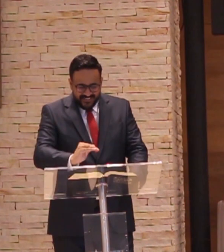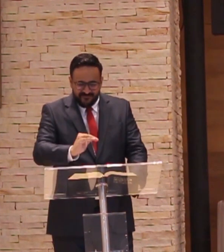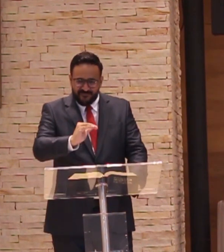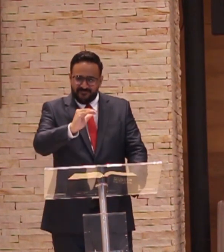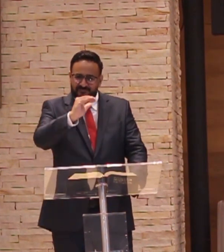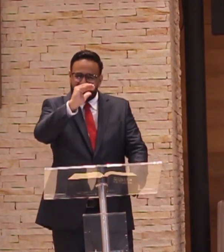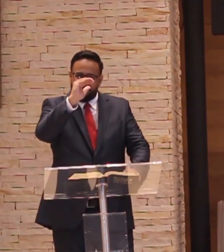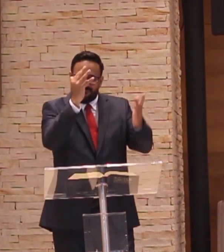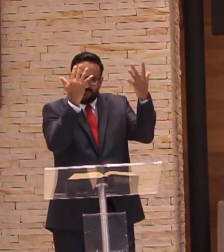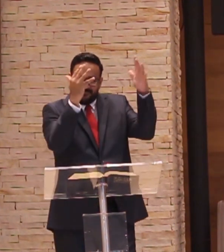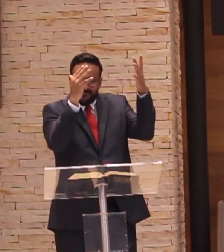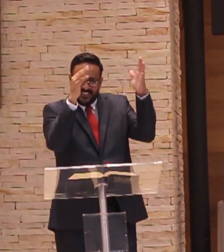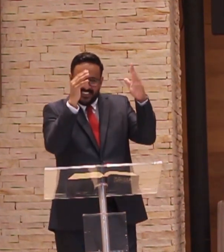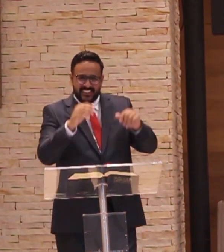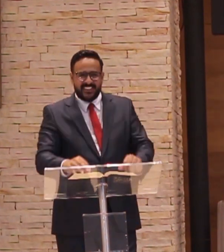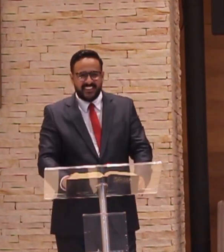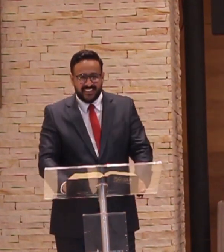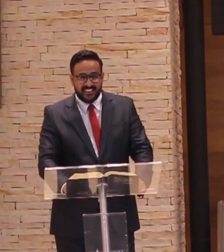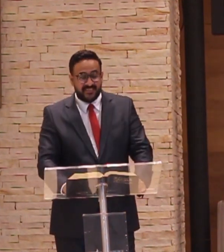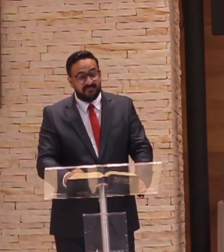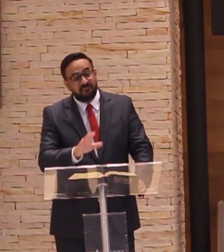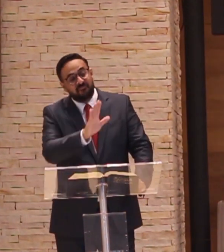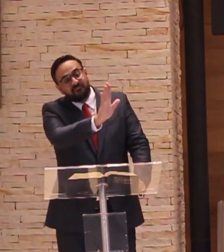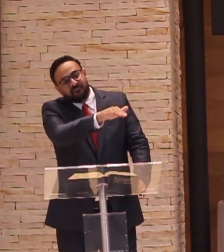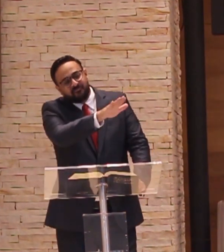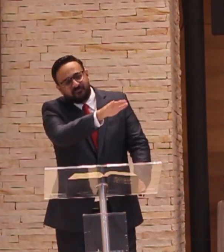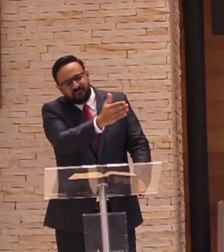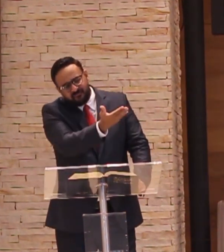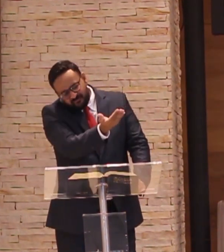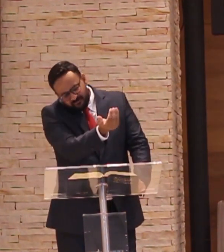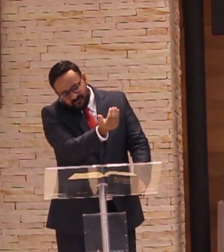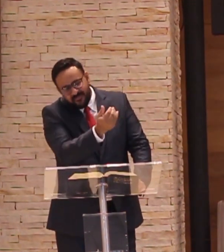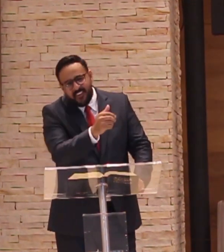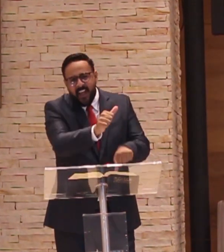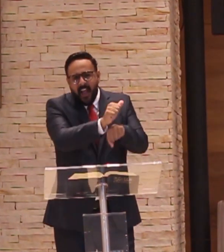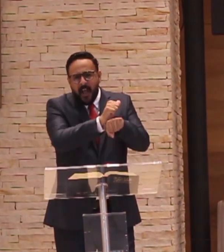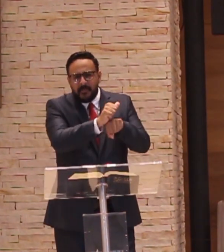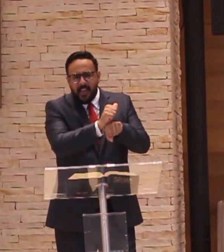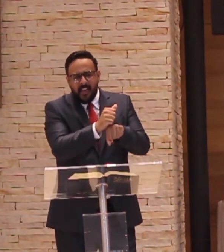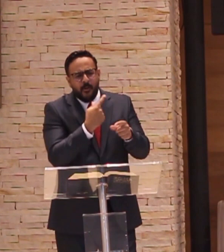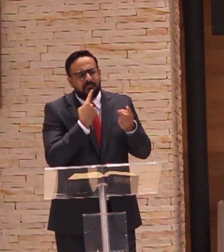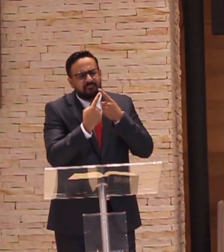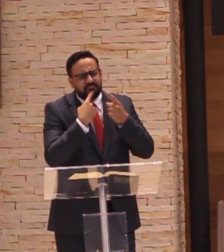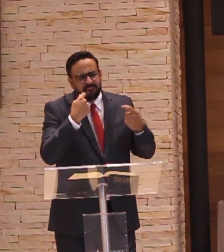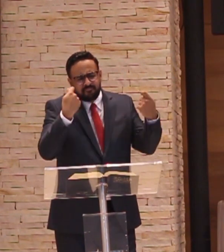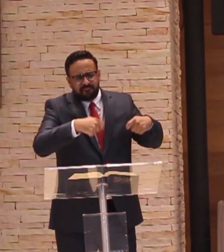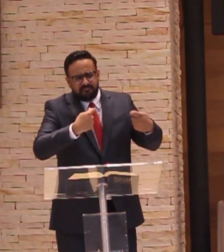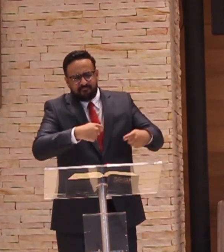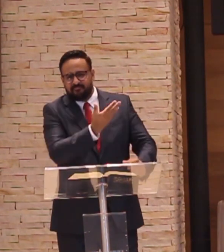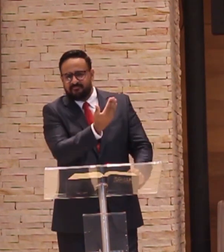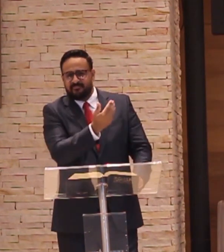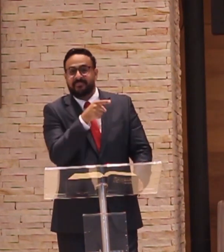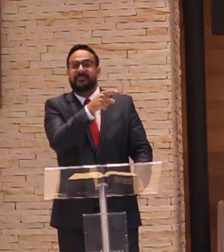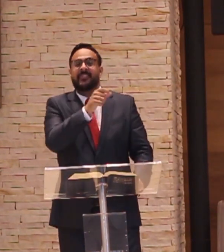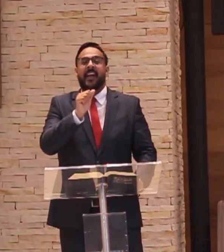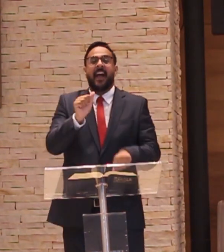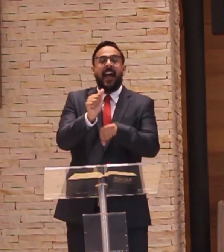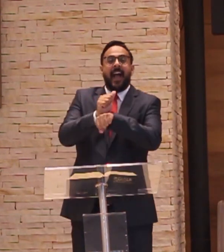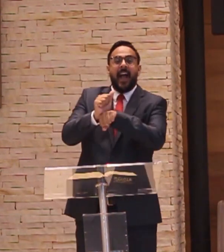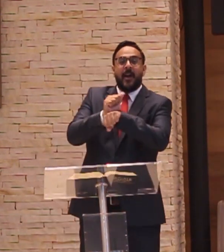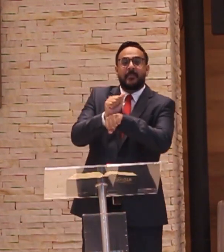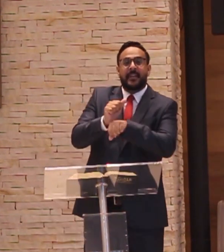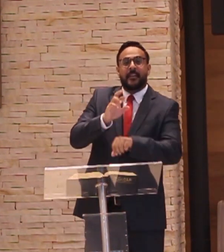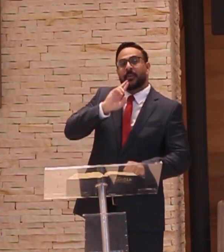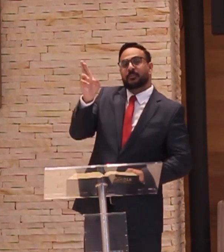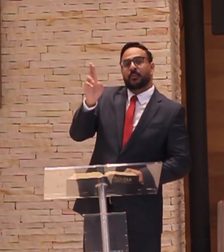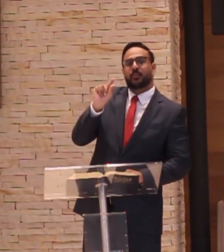ocasião, Abraão e Sara já eram pais. O filho já estava crescido e Deus então chamou